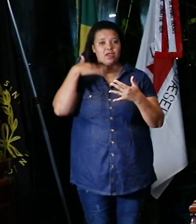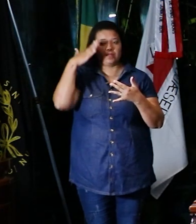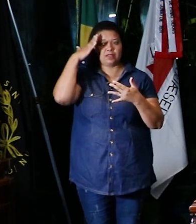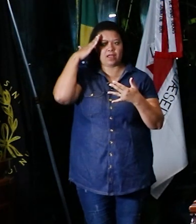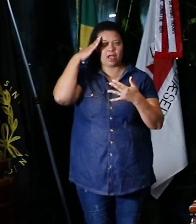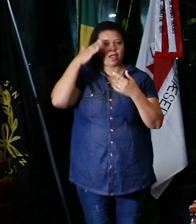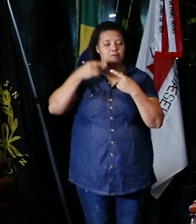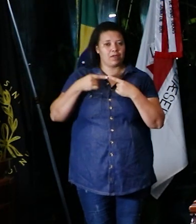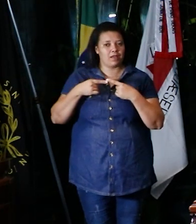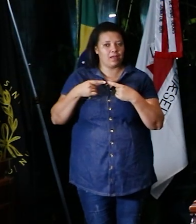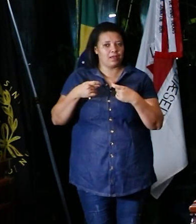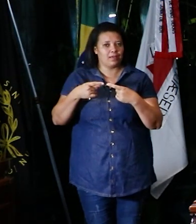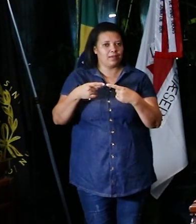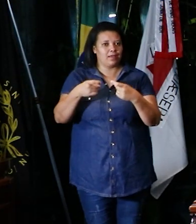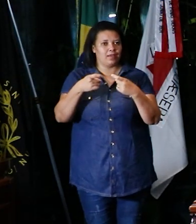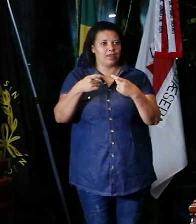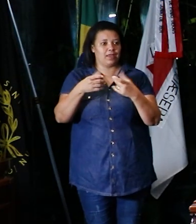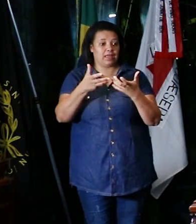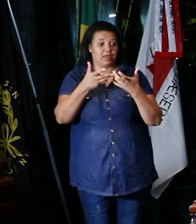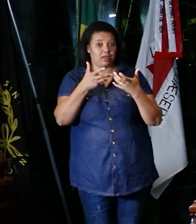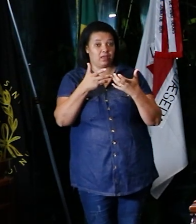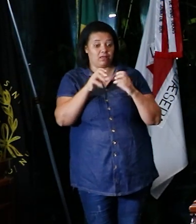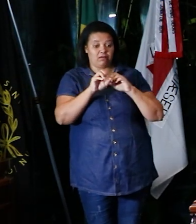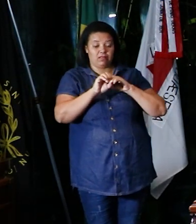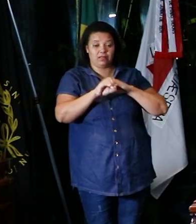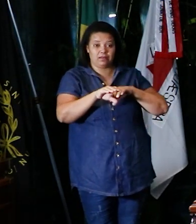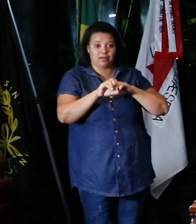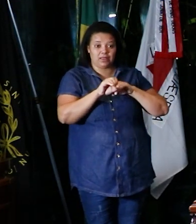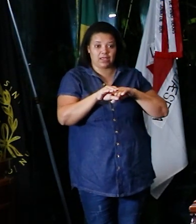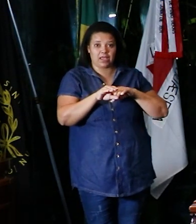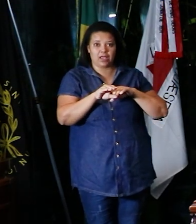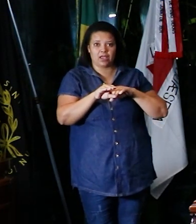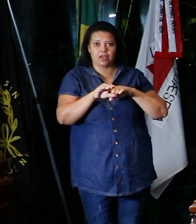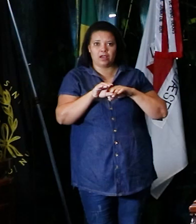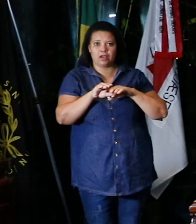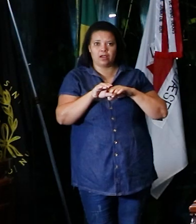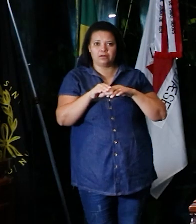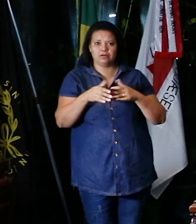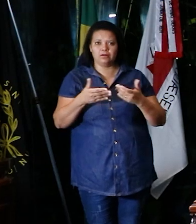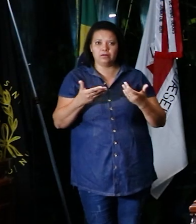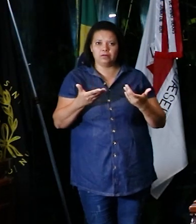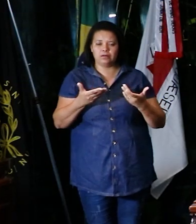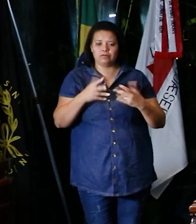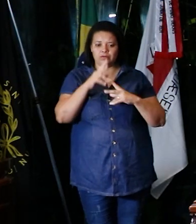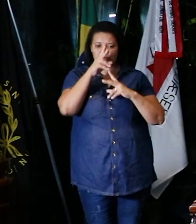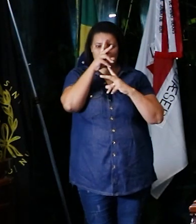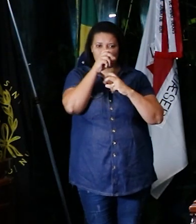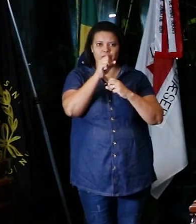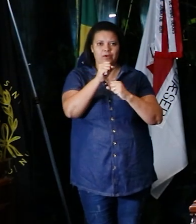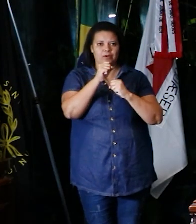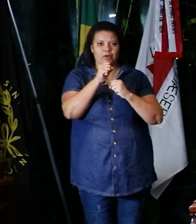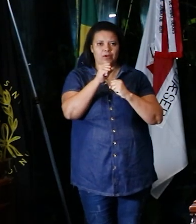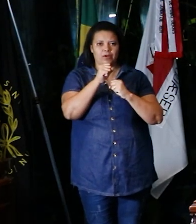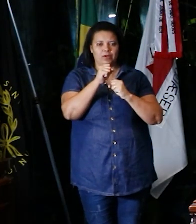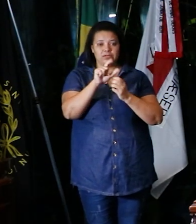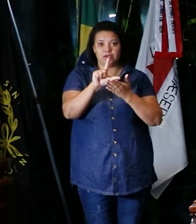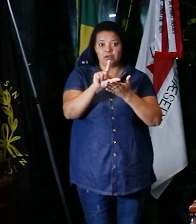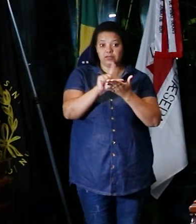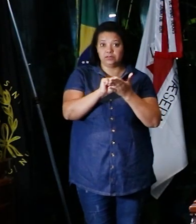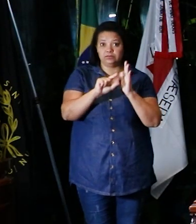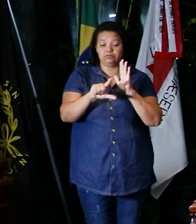por conta, lhe quer dar uma lição. Vai enquadrá-la, essa é forte, no artigo tal, não sei